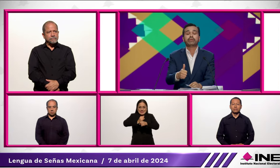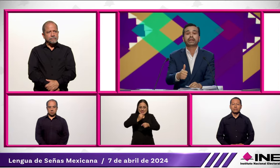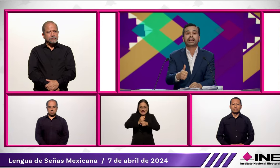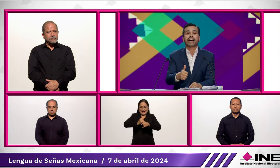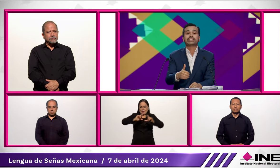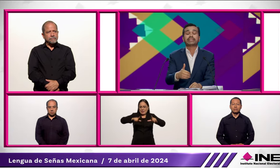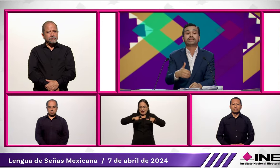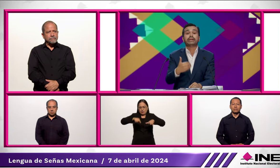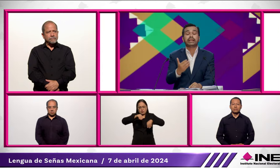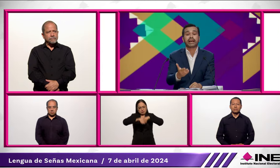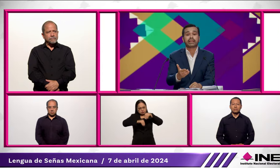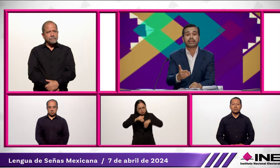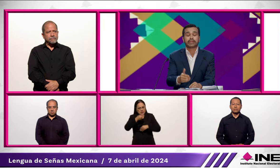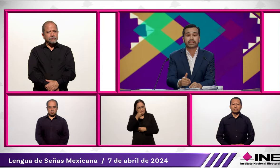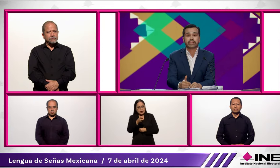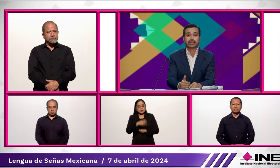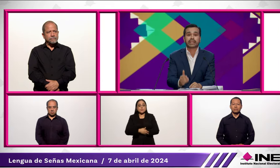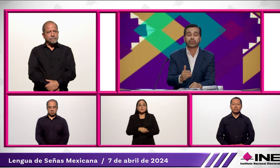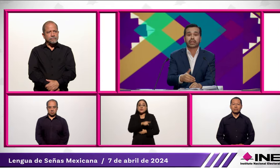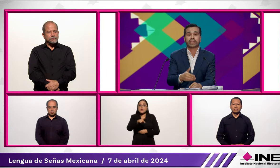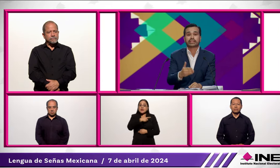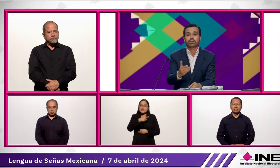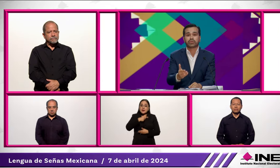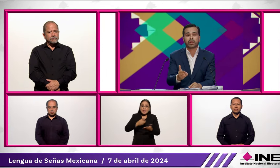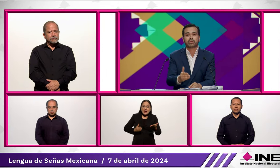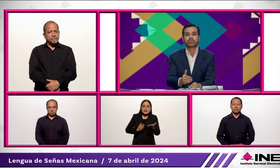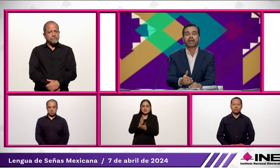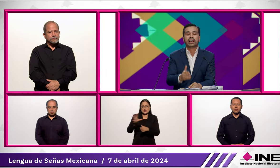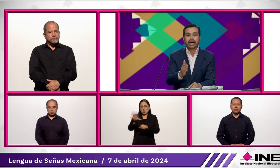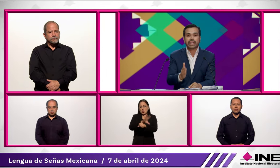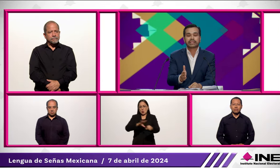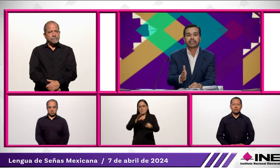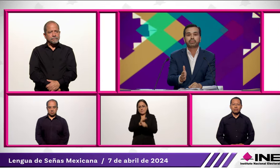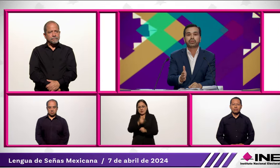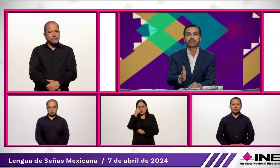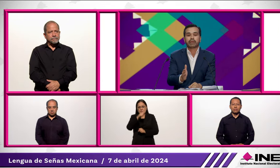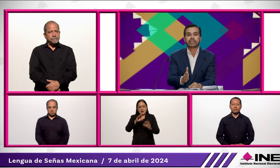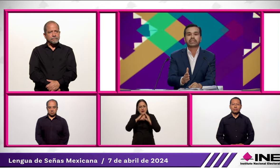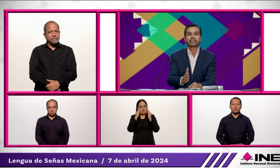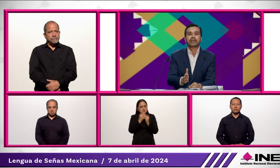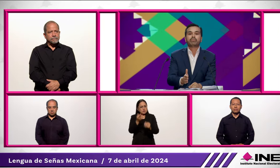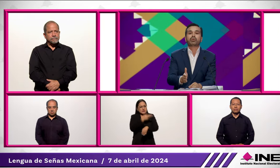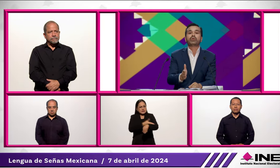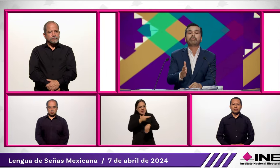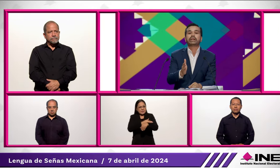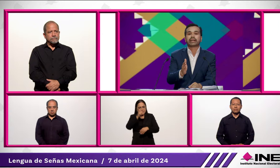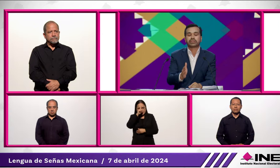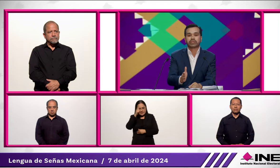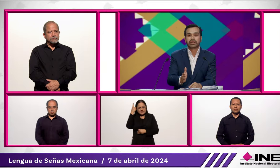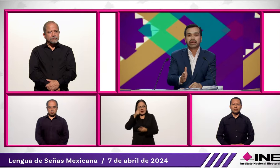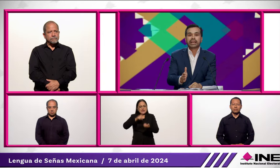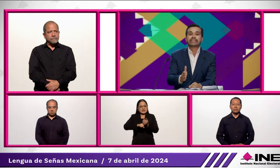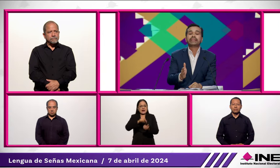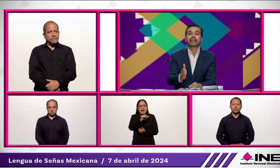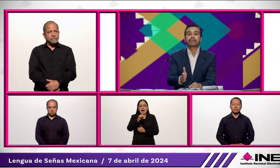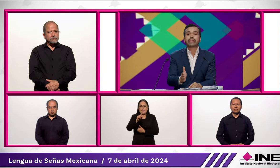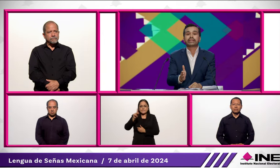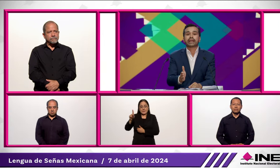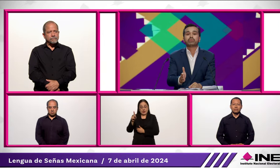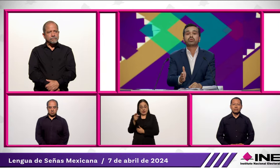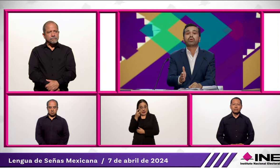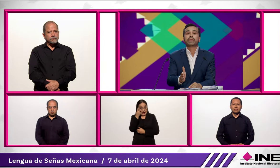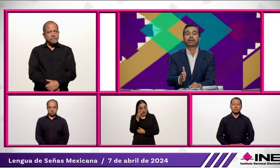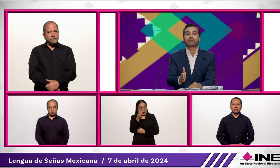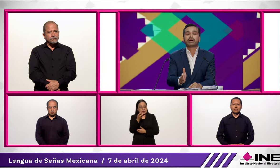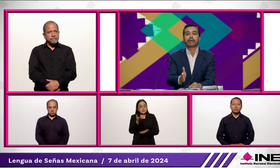la posible accesibilidad que deben de tener las ciudadanas y los ciudadanos a ese tipo de trámites por una aplicación. Es increíble